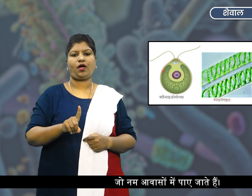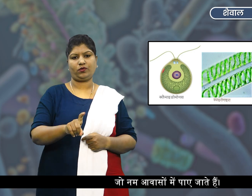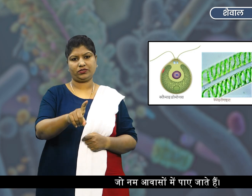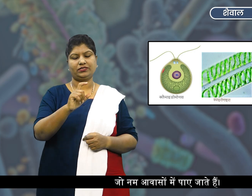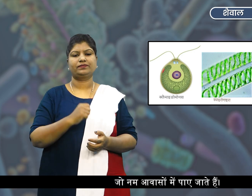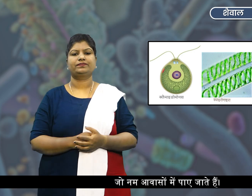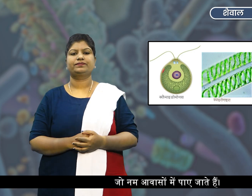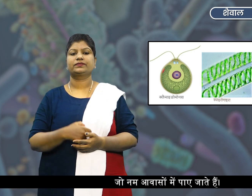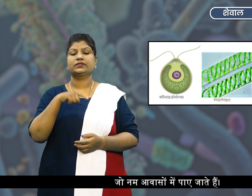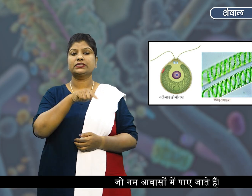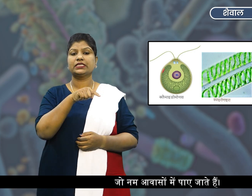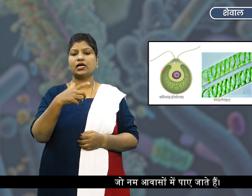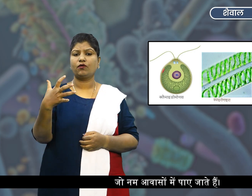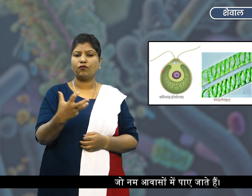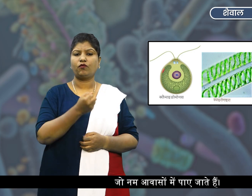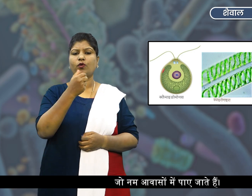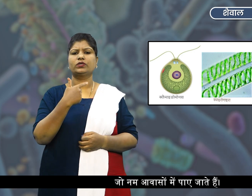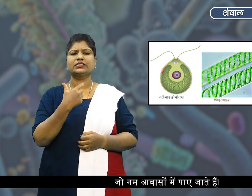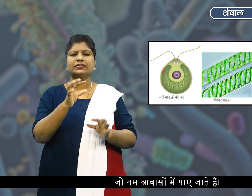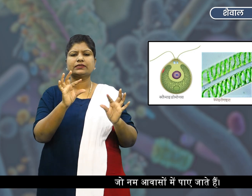जो नाम आवासों में पाए जाते हैं।